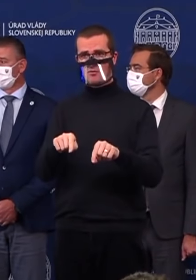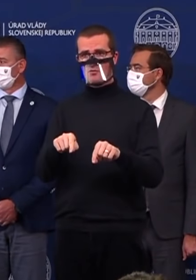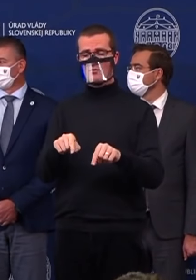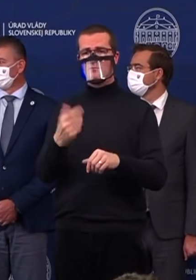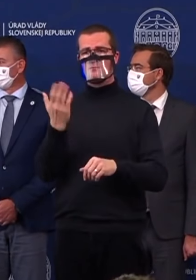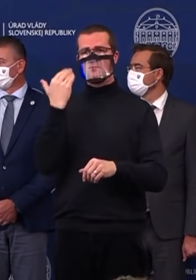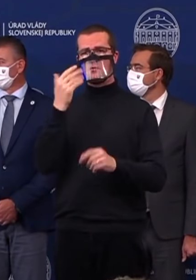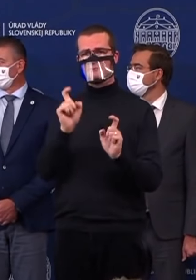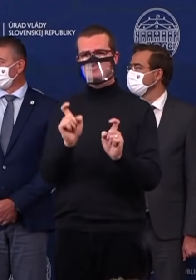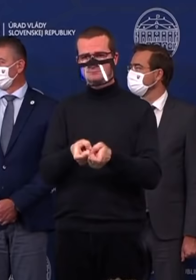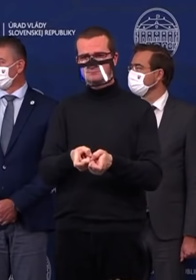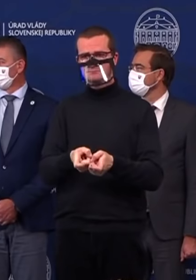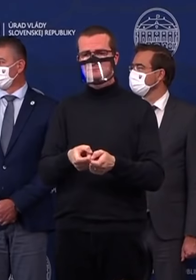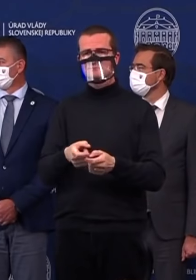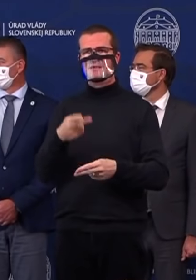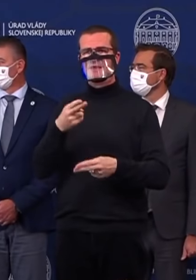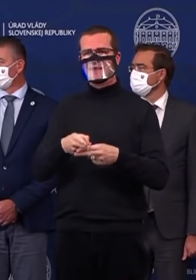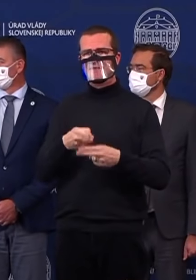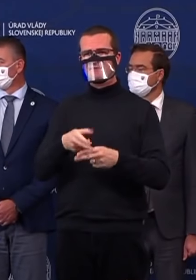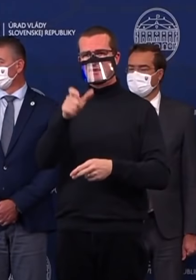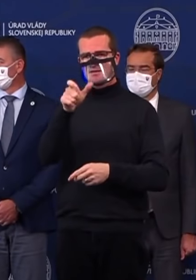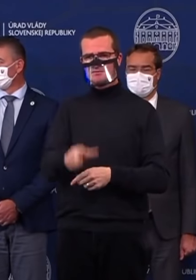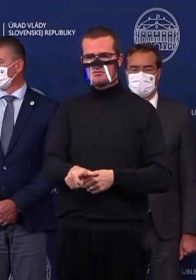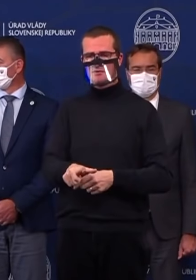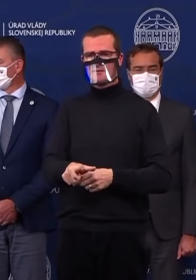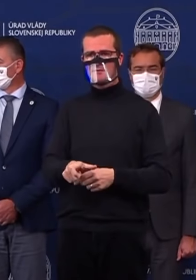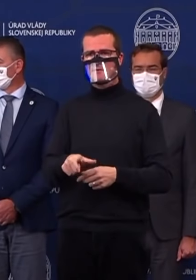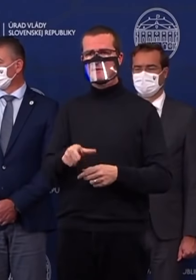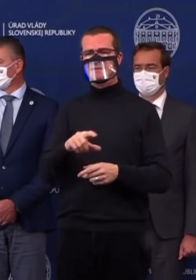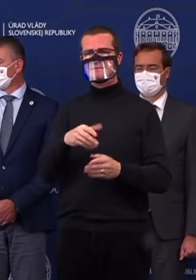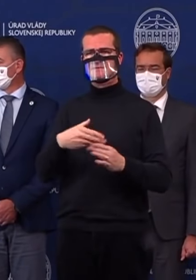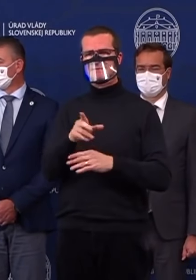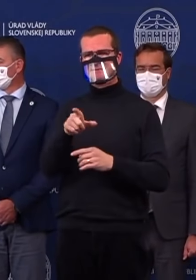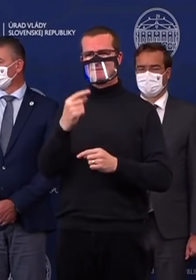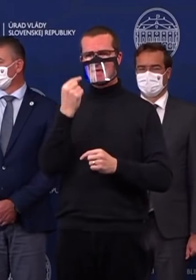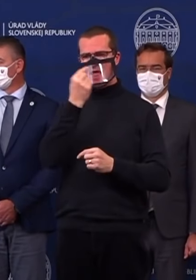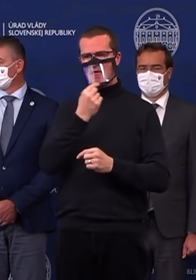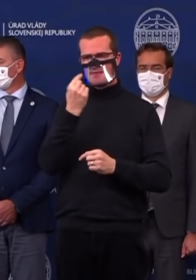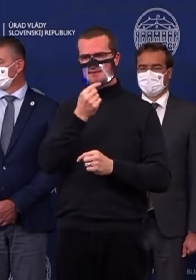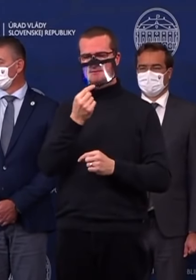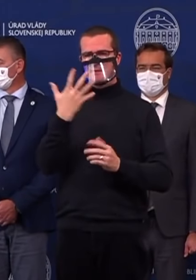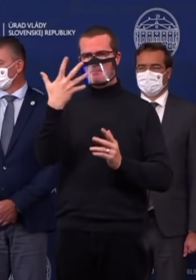Z toho teda bolo identifikovaných ako infekčných pomocou antigenových testov